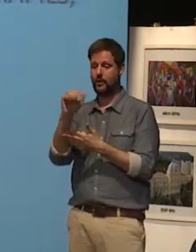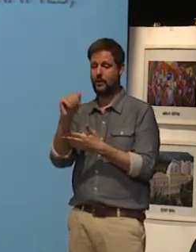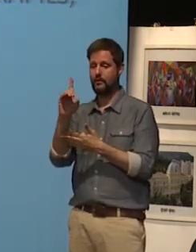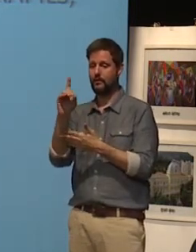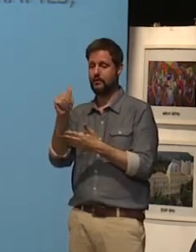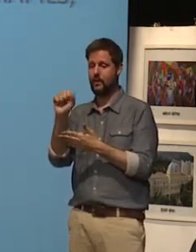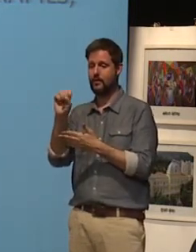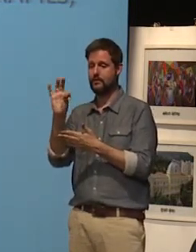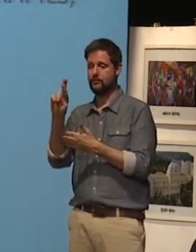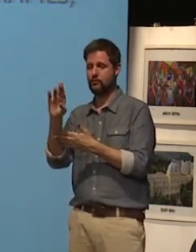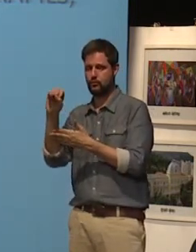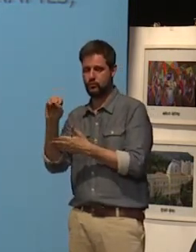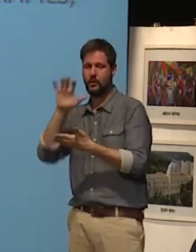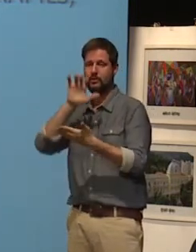E fizemos um cadastro,